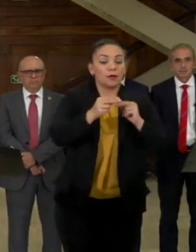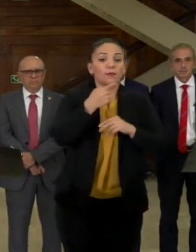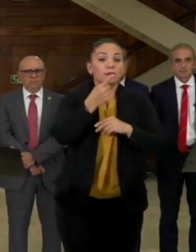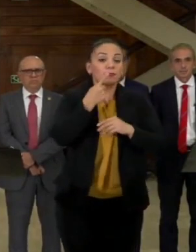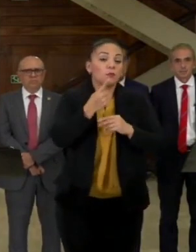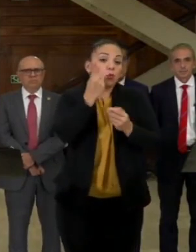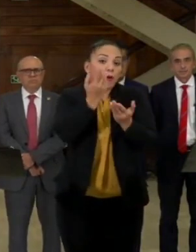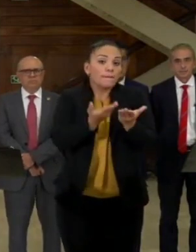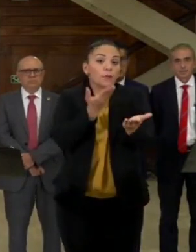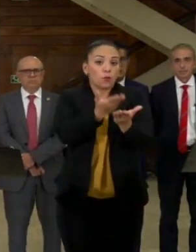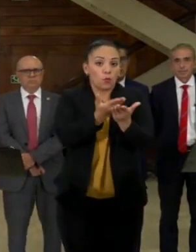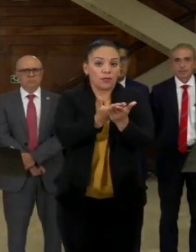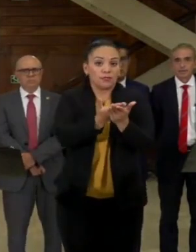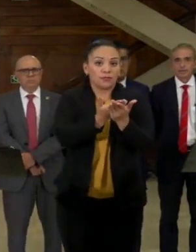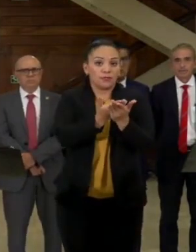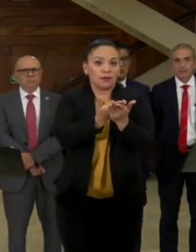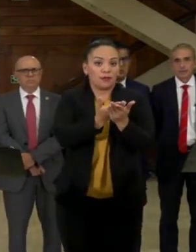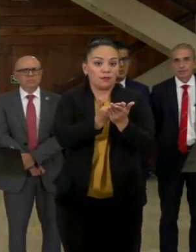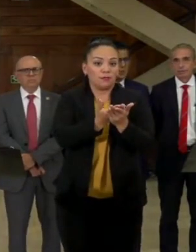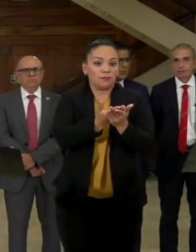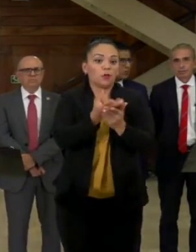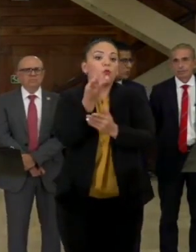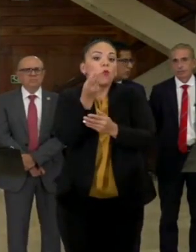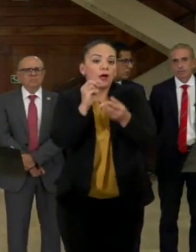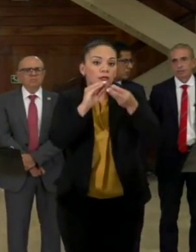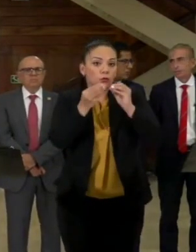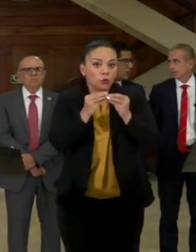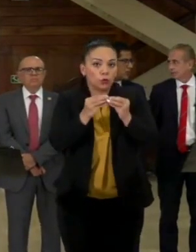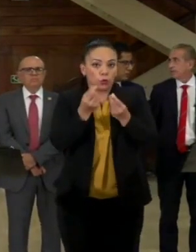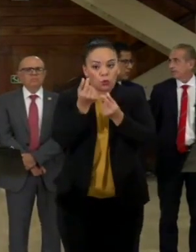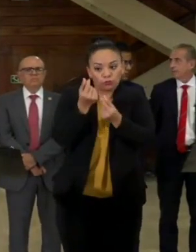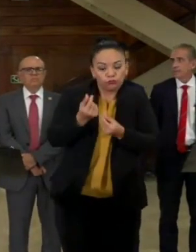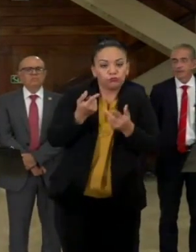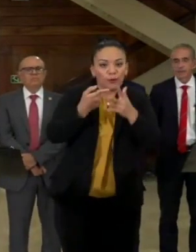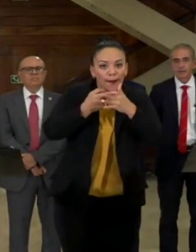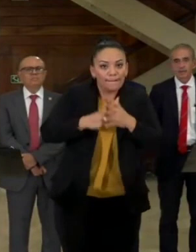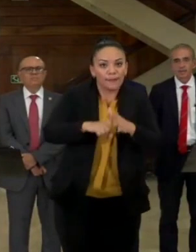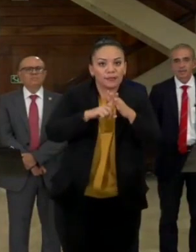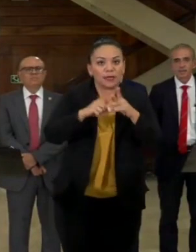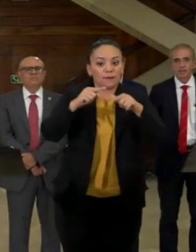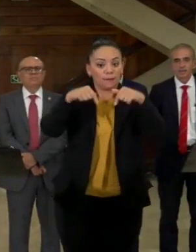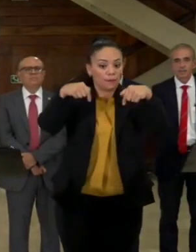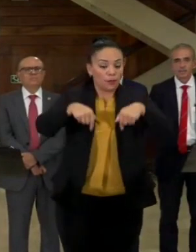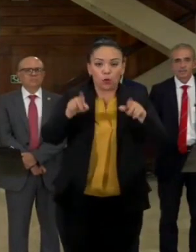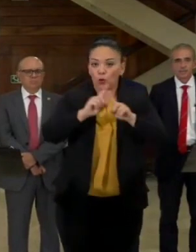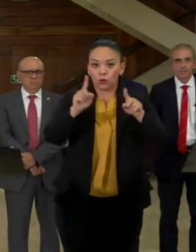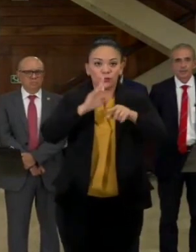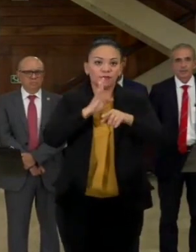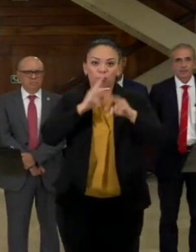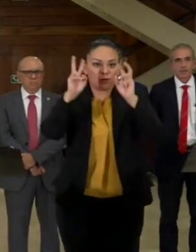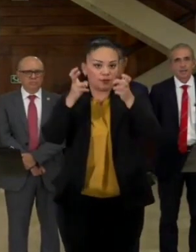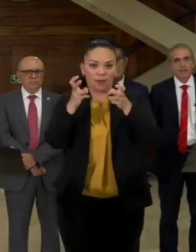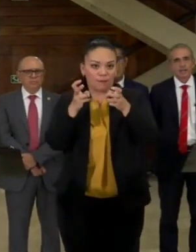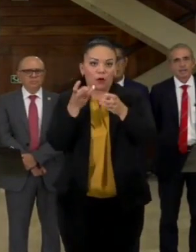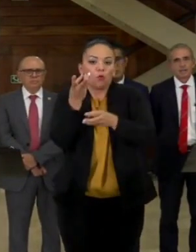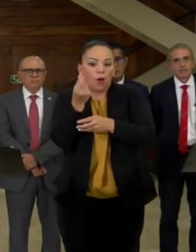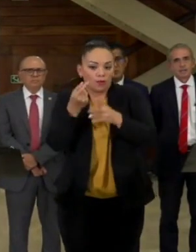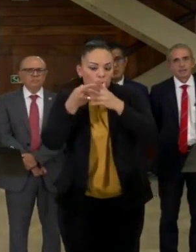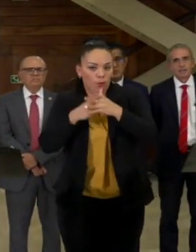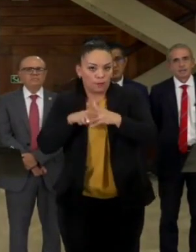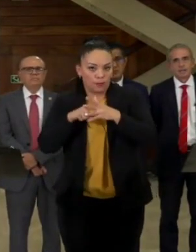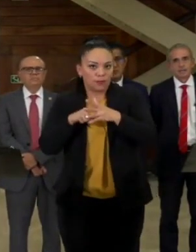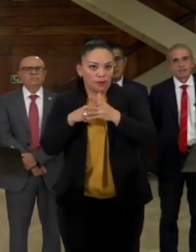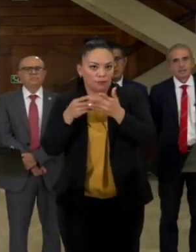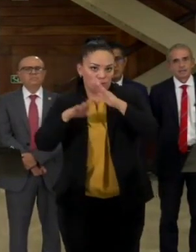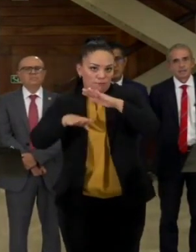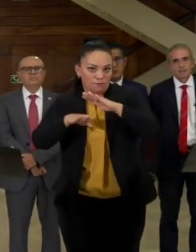una propuesta de con qué cifras se iba a arrancar. Ya quedó claro entonces que por lo menos en esta sesión no se tocó. Pero sí tal vez, entonces sí nos